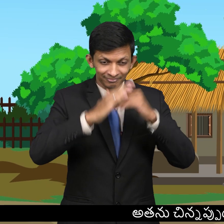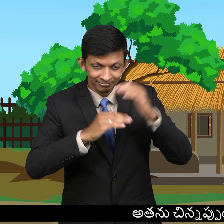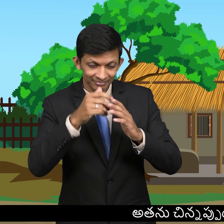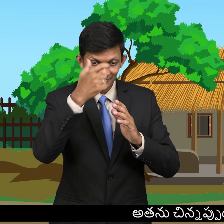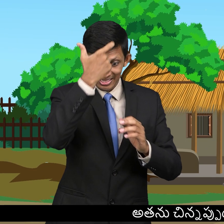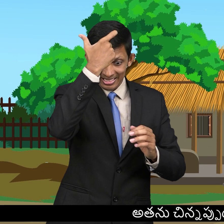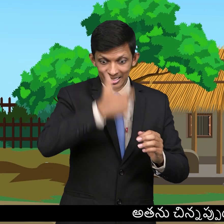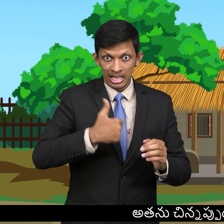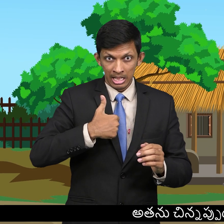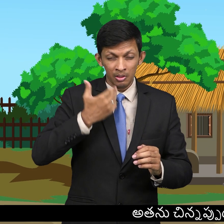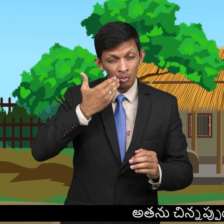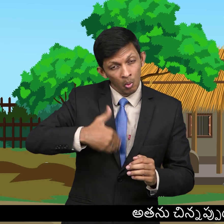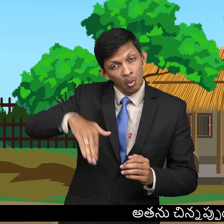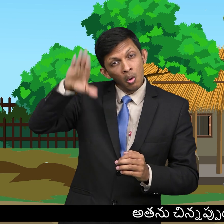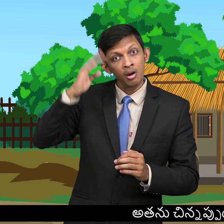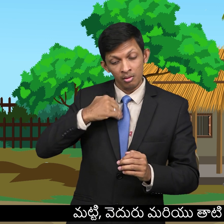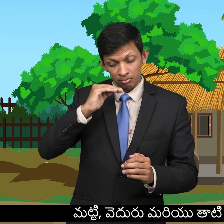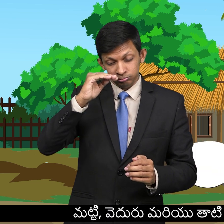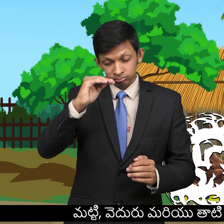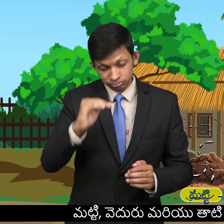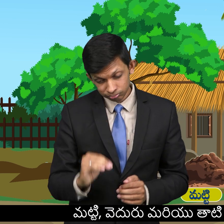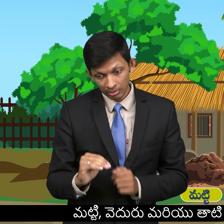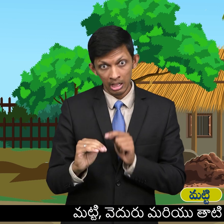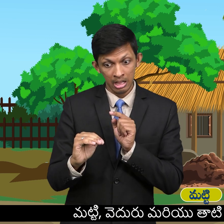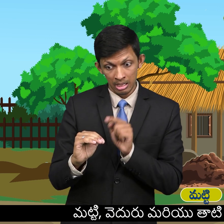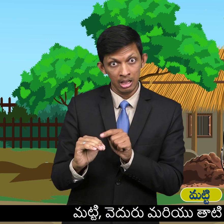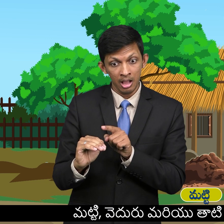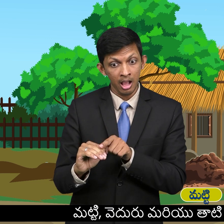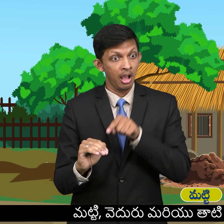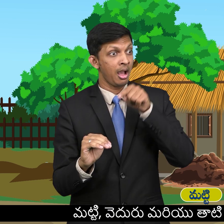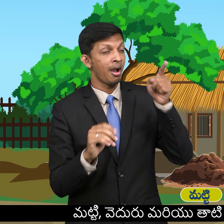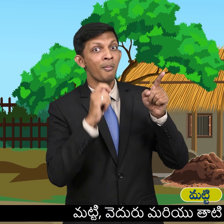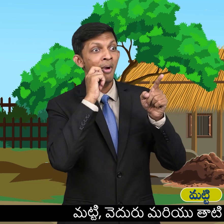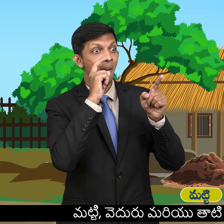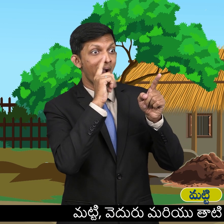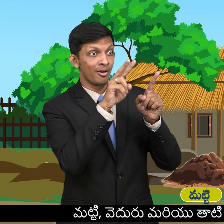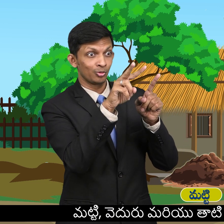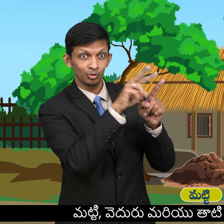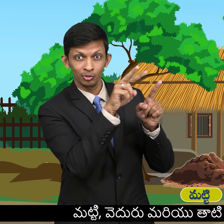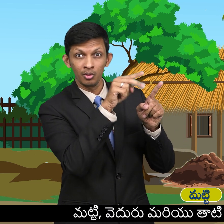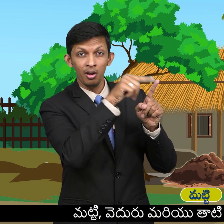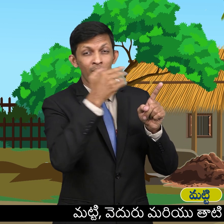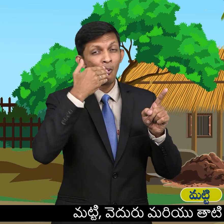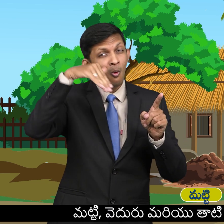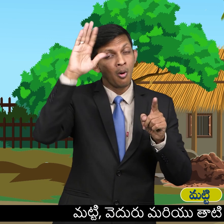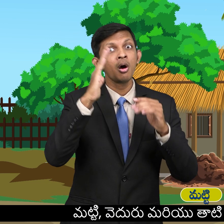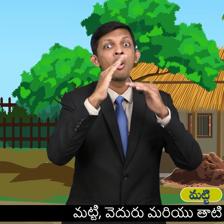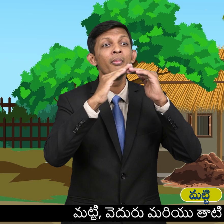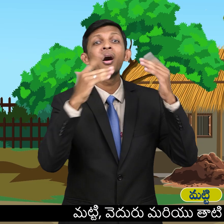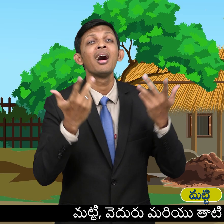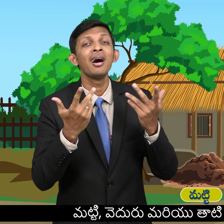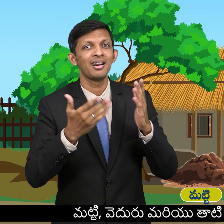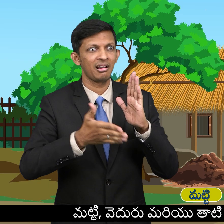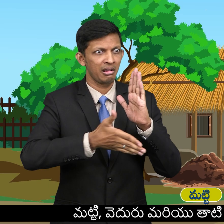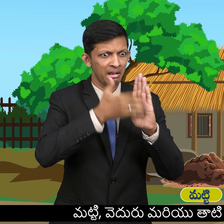అతడు చిన్నప్పుడు అతని తల్లిదండ్రులు మట్టి, వెదురు మరియు తాటి ఆకులతో తమ ఇంటిని నిర్మించారు.